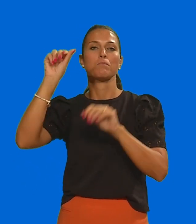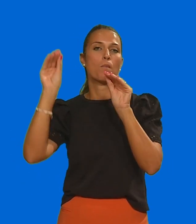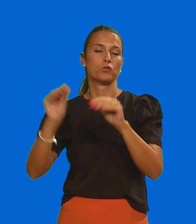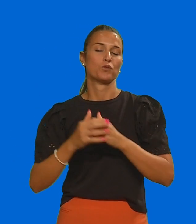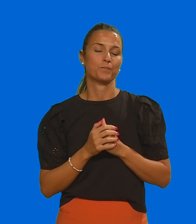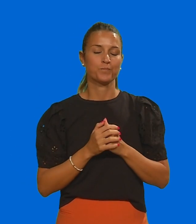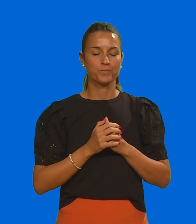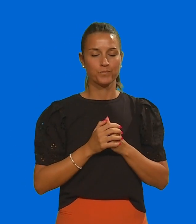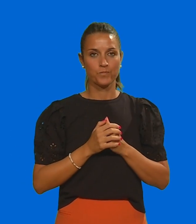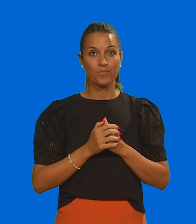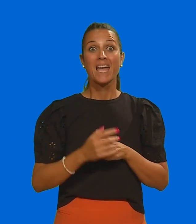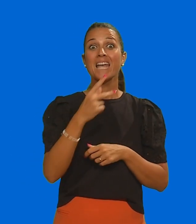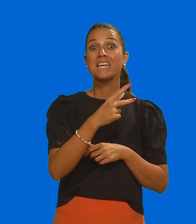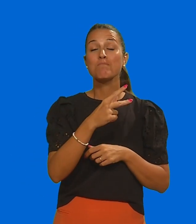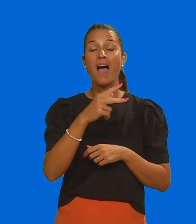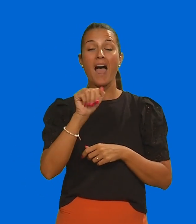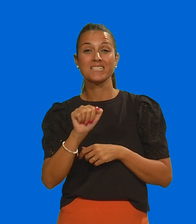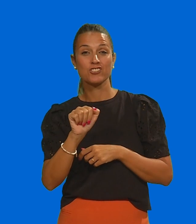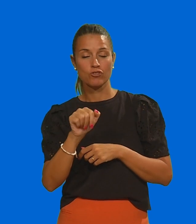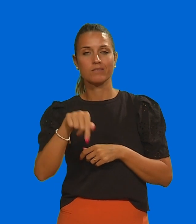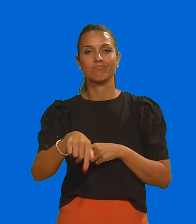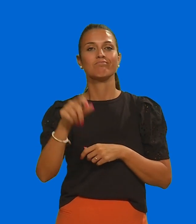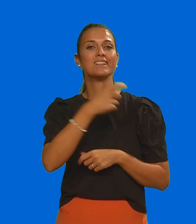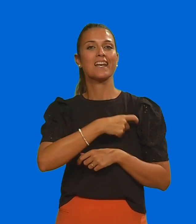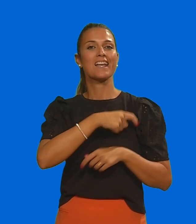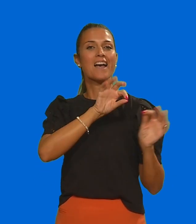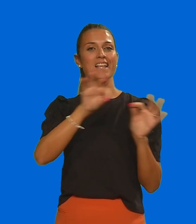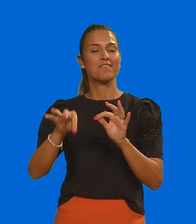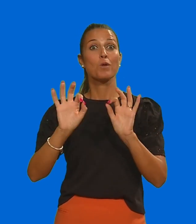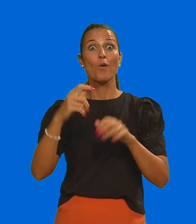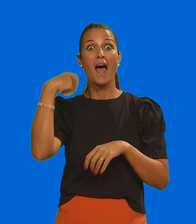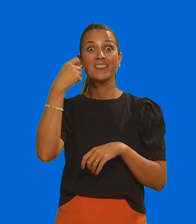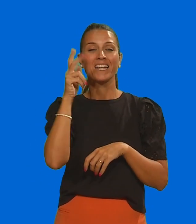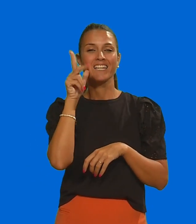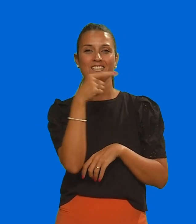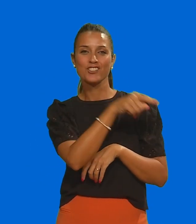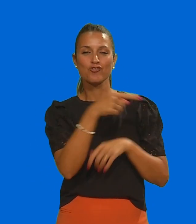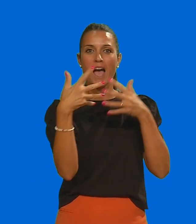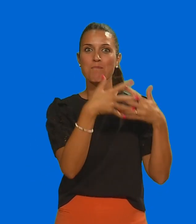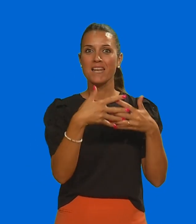Kim Basinger a Tricase. L'attrice americana è stata vista presso Farmacia Balboa.